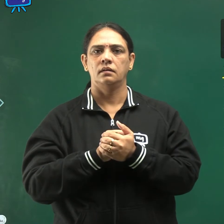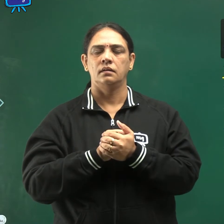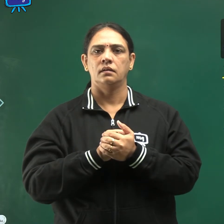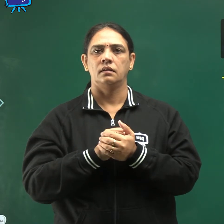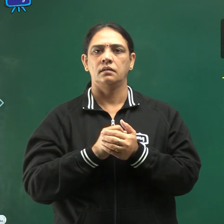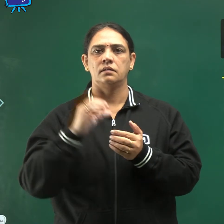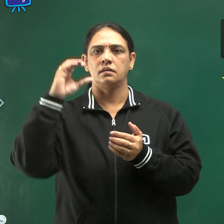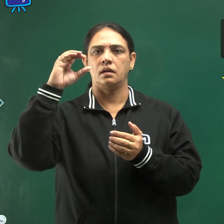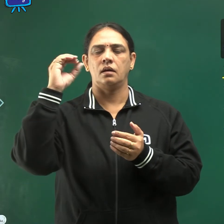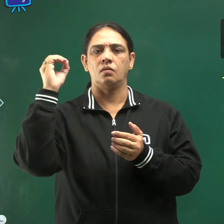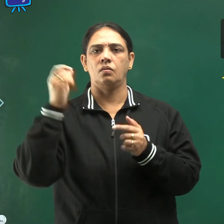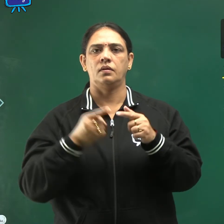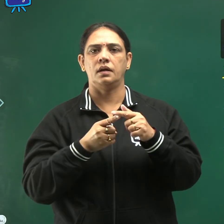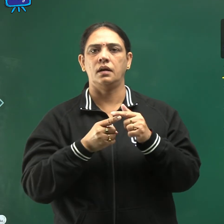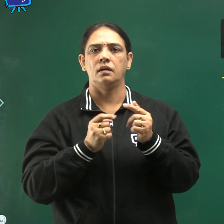cot